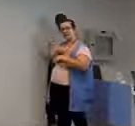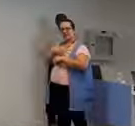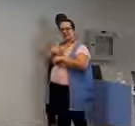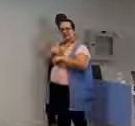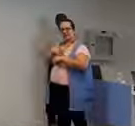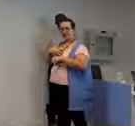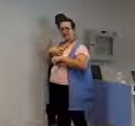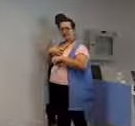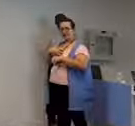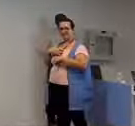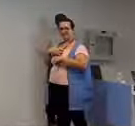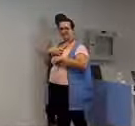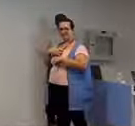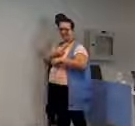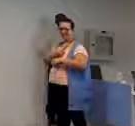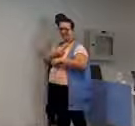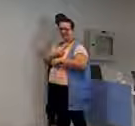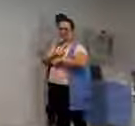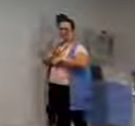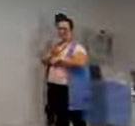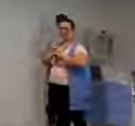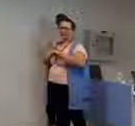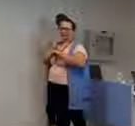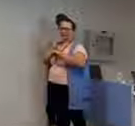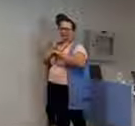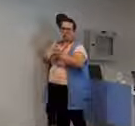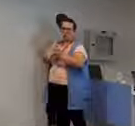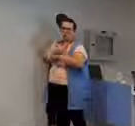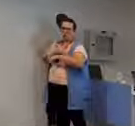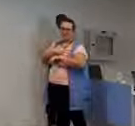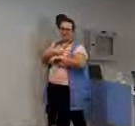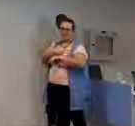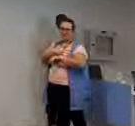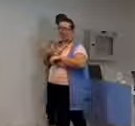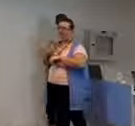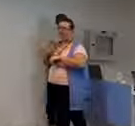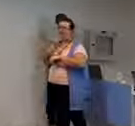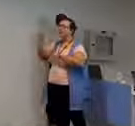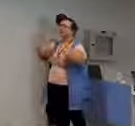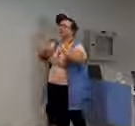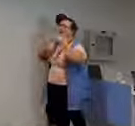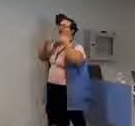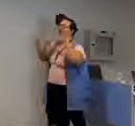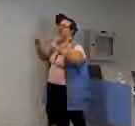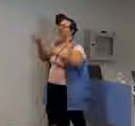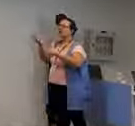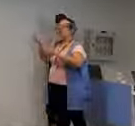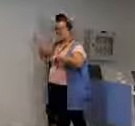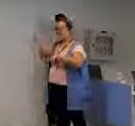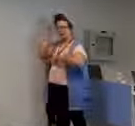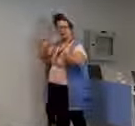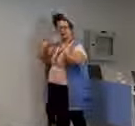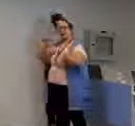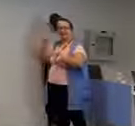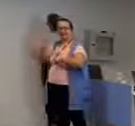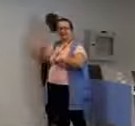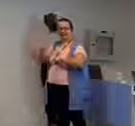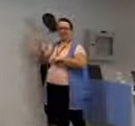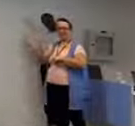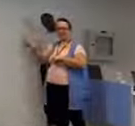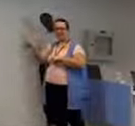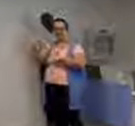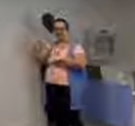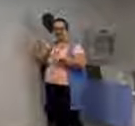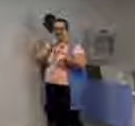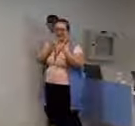tem uma preferência por buscar profissionais do Senai. Okay? Muito bem. Então, com o passar dos anos, pessoal,